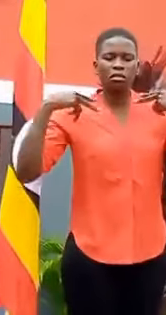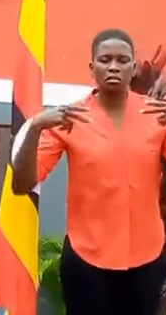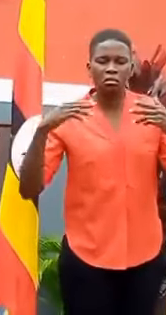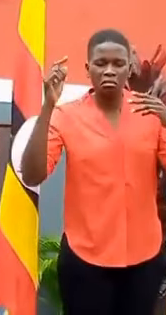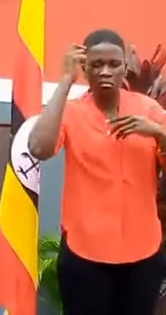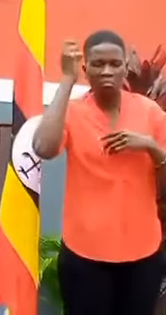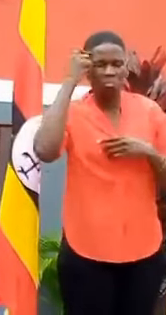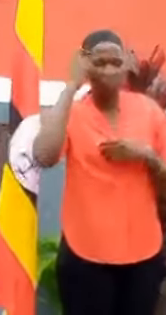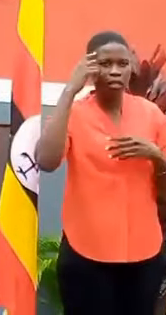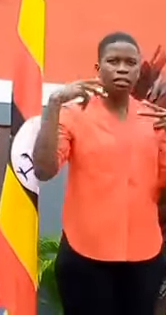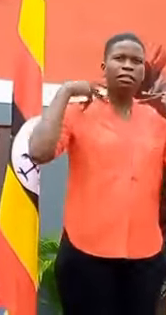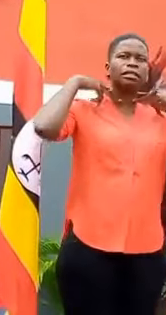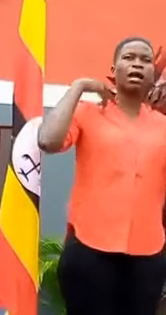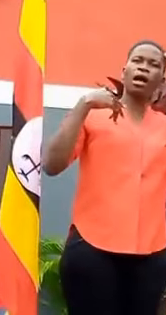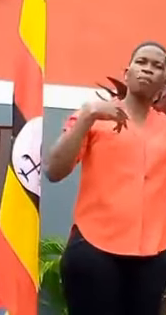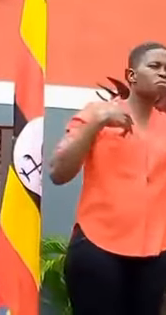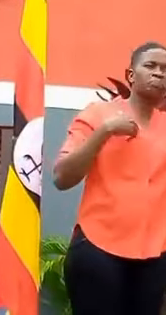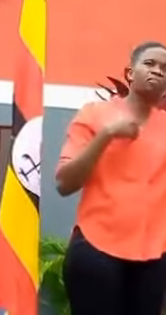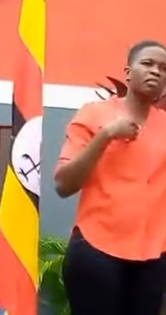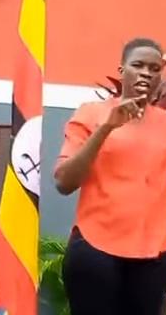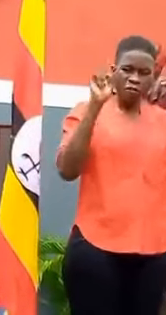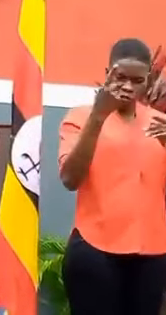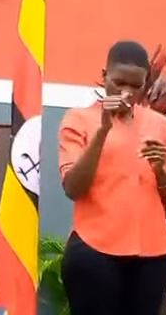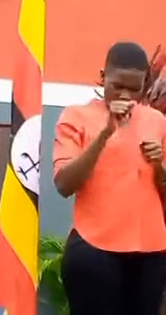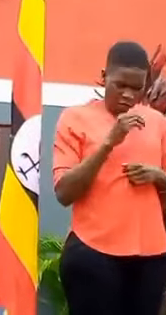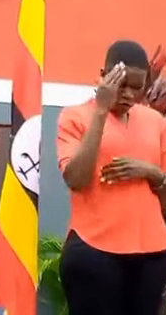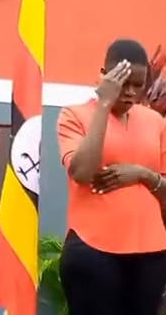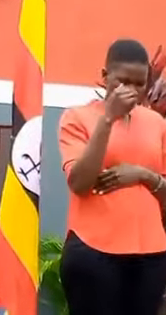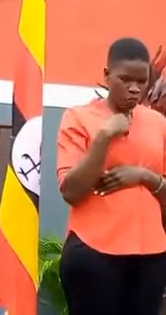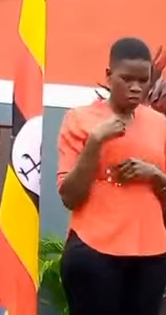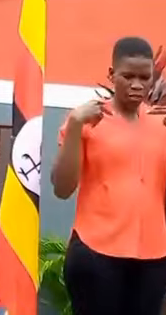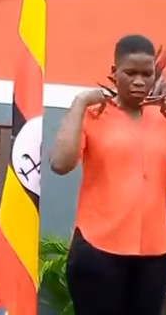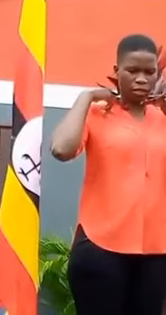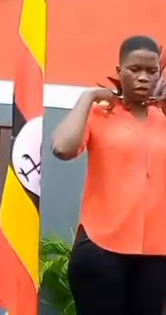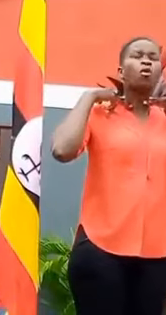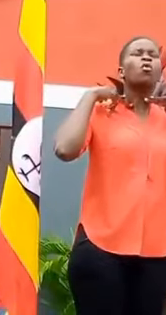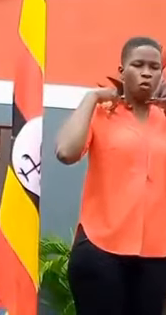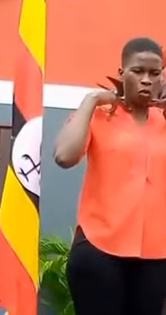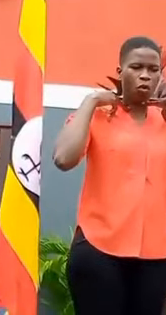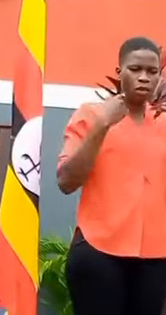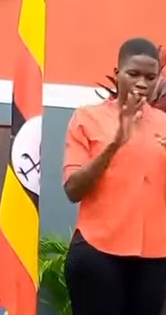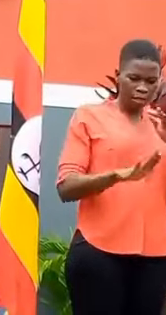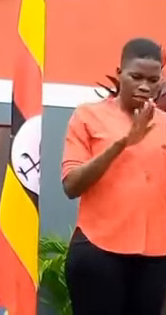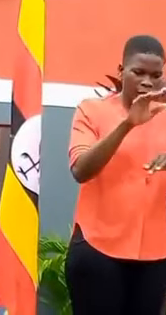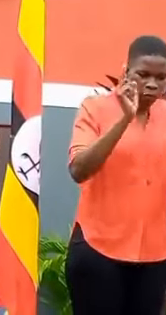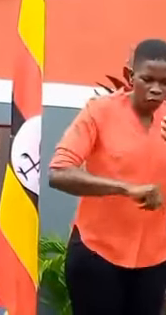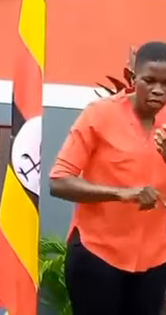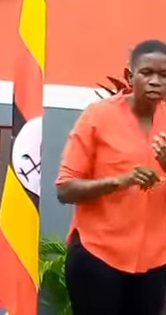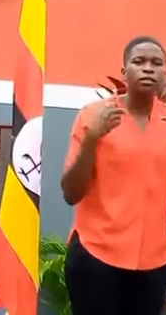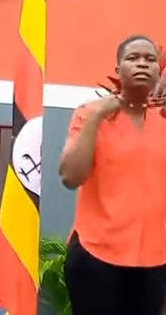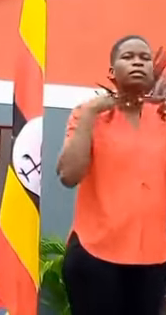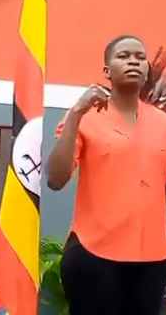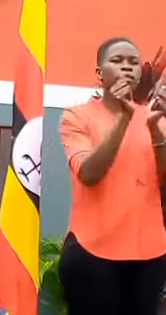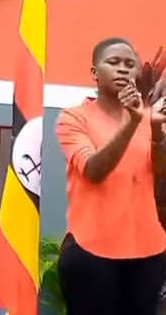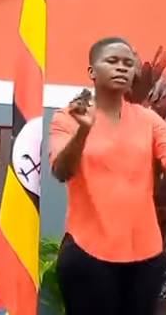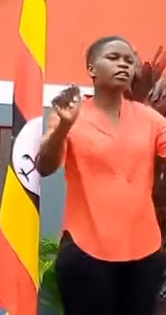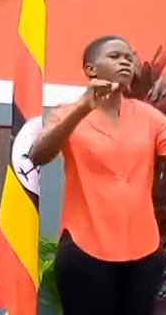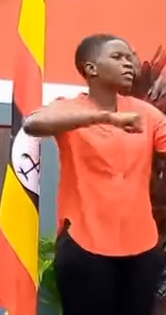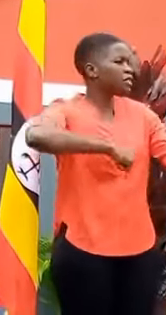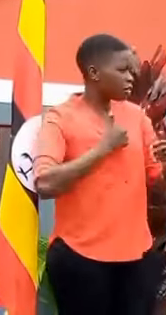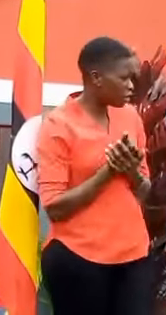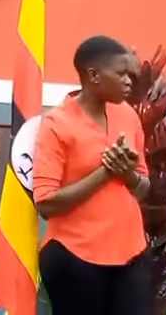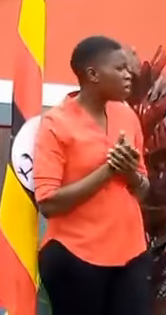tobununudde ate okukwenunula osooka kumanya nti oli musibe omanya nti oli musibe siteepu eddako yakwenunula so mwebale